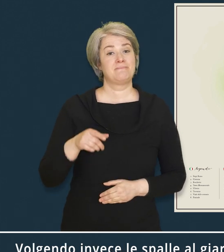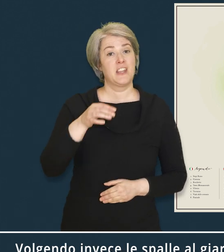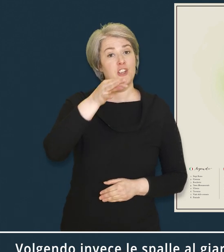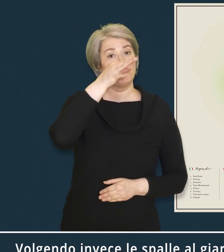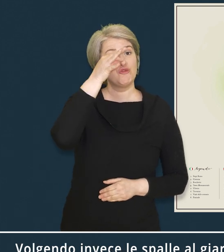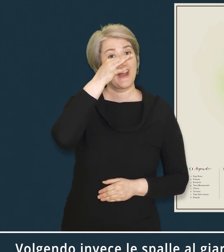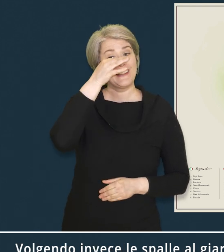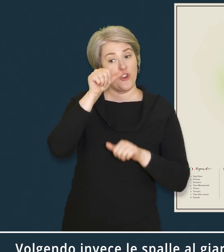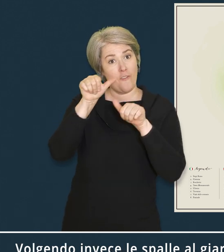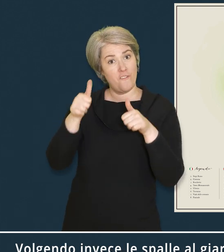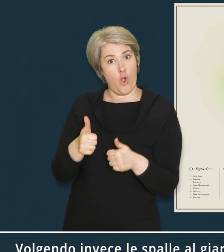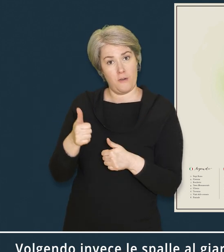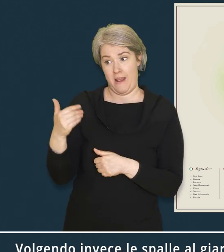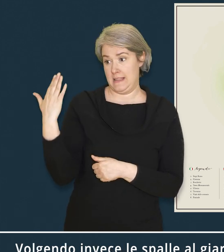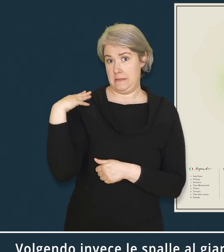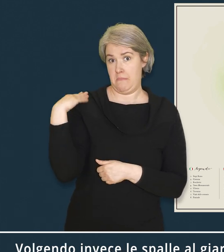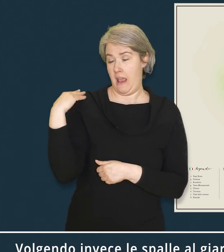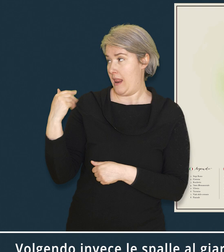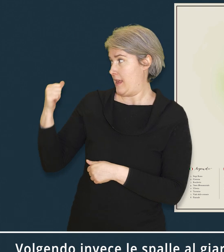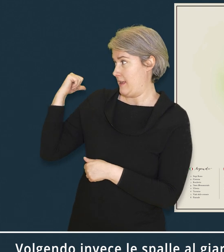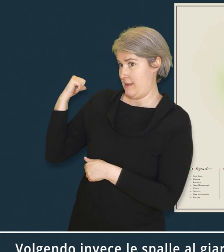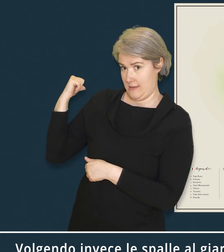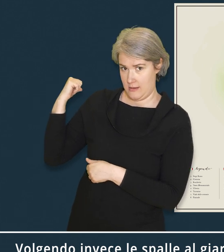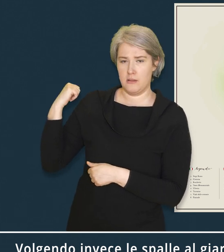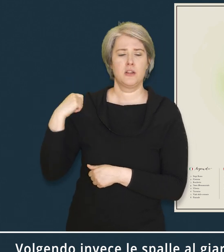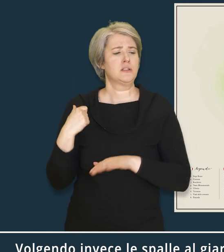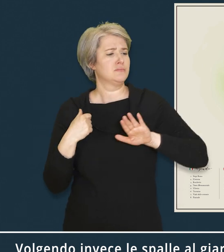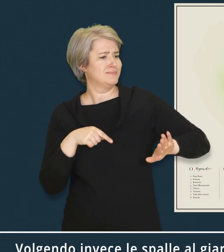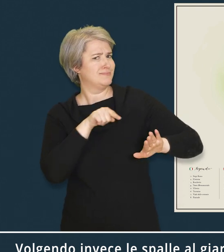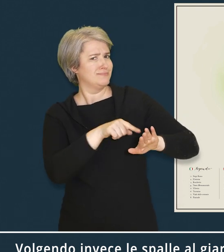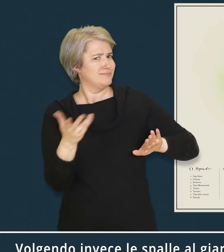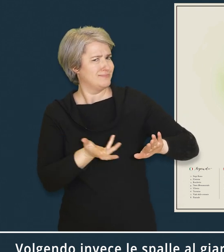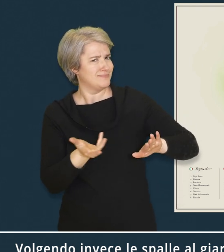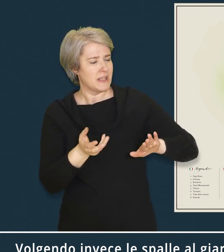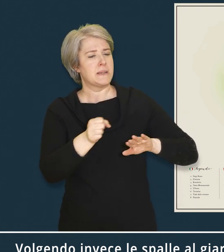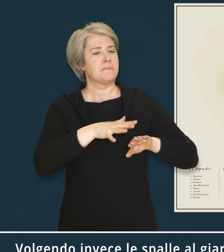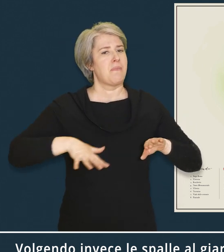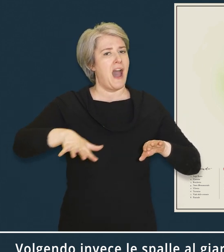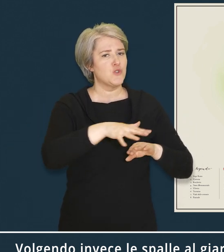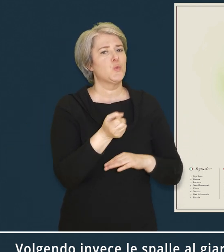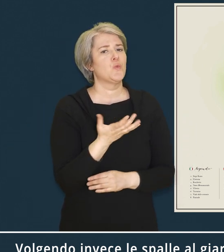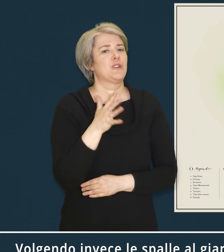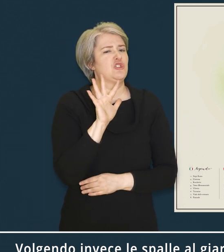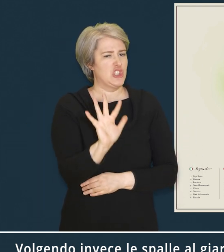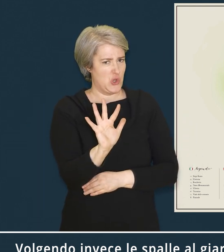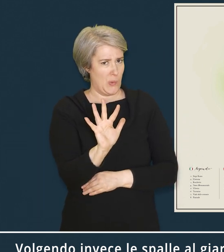Volgendo invece le spalle al giardino formale, troverai sulla sinistra lo spazio numero